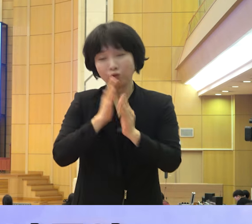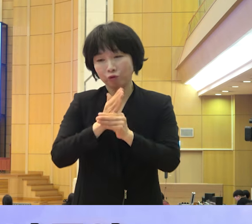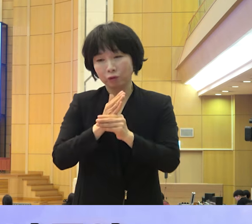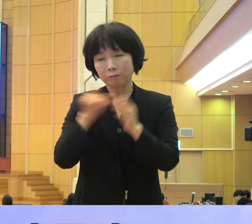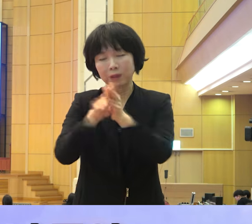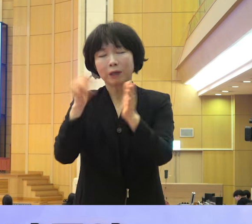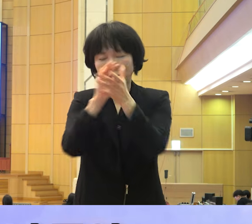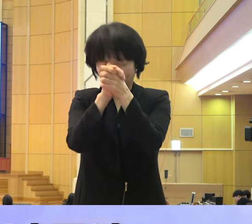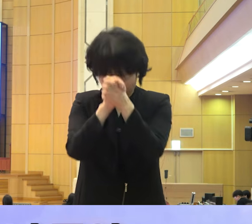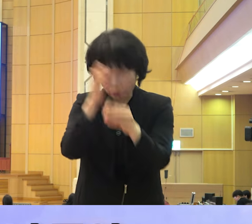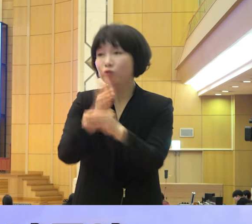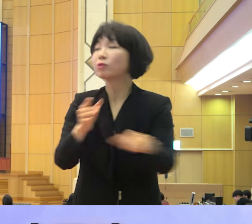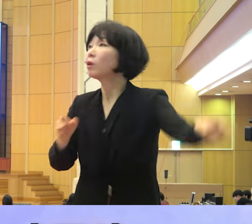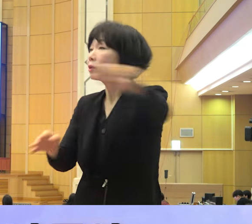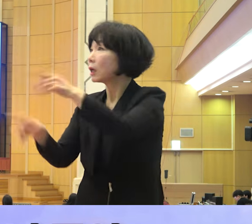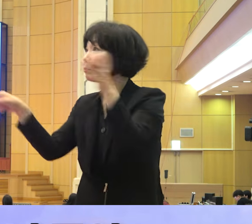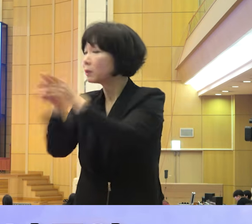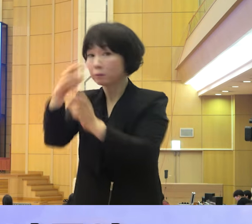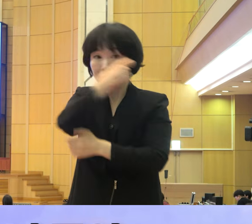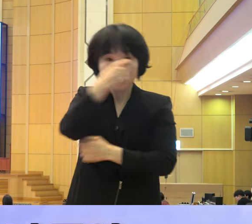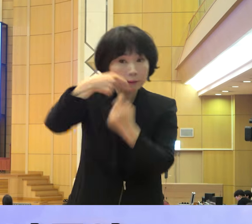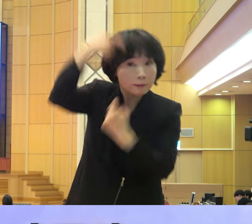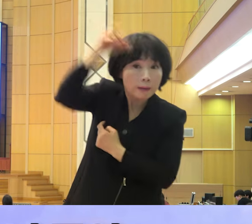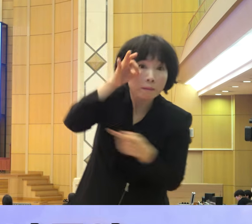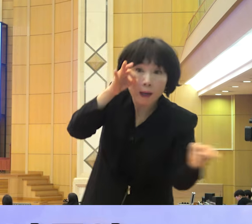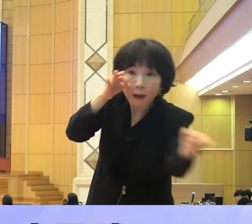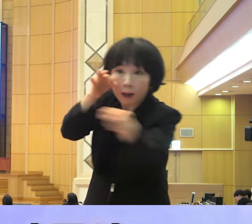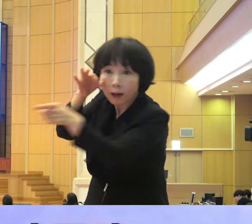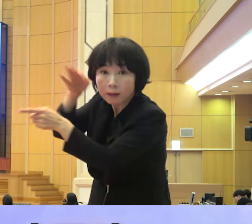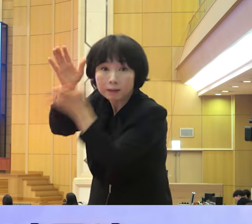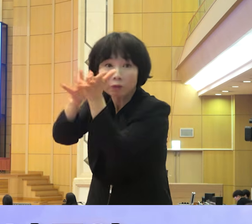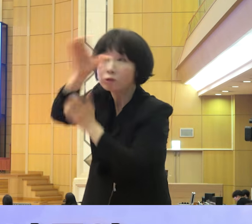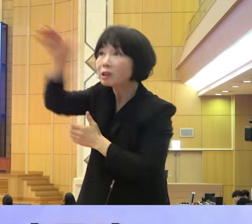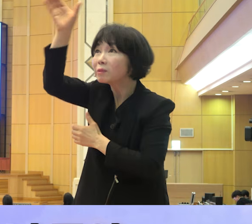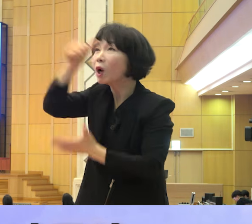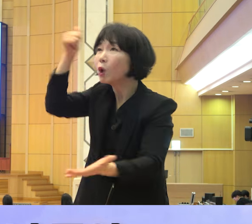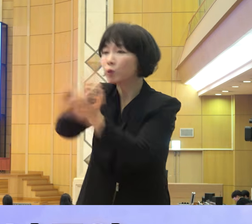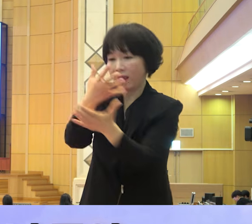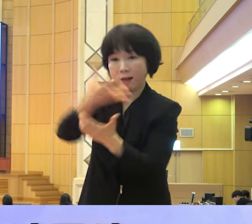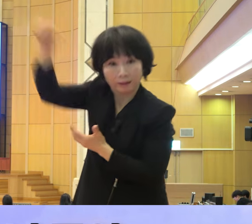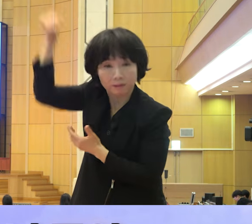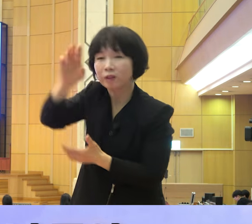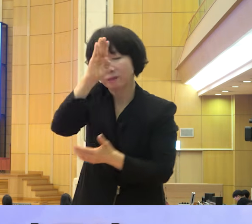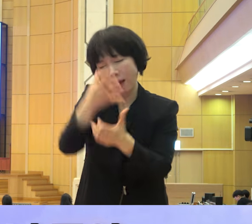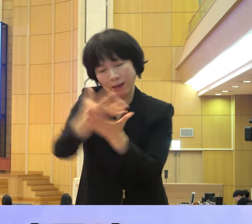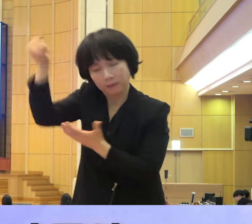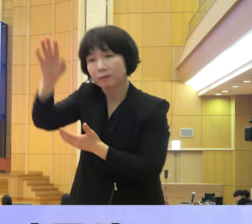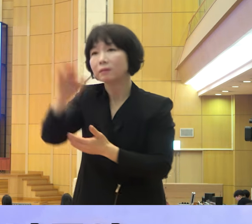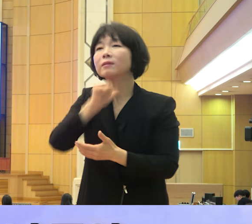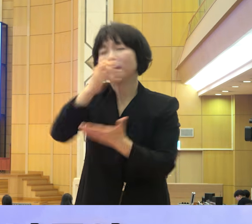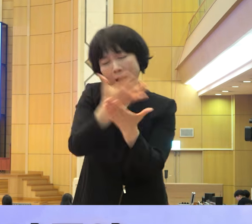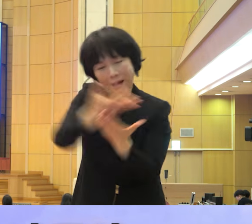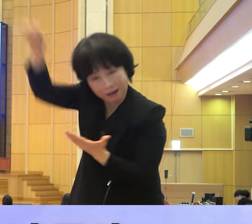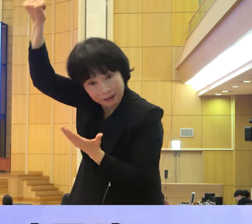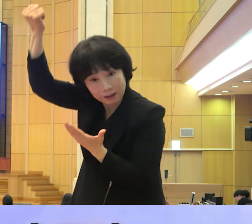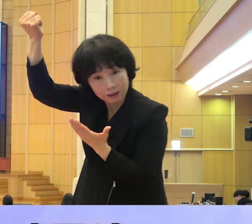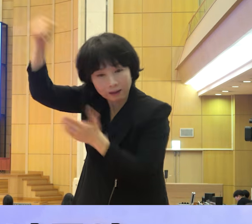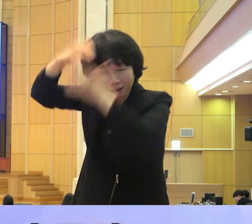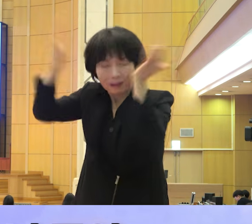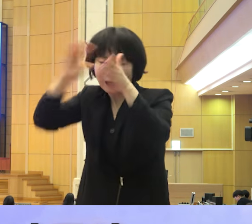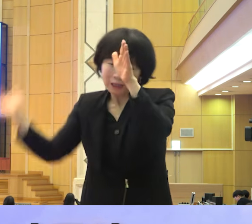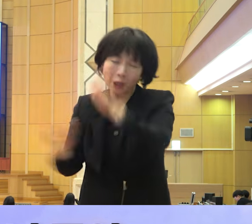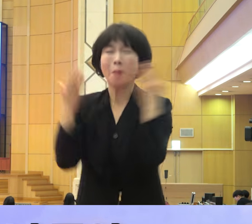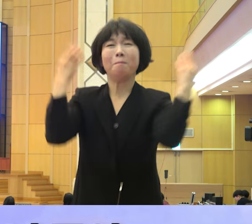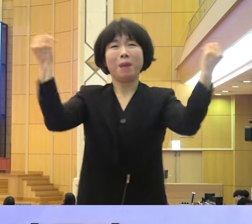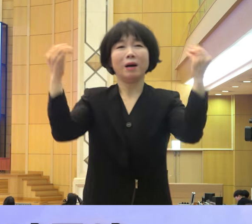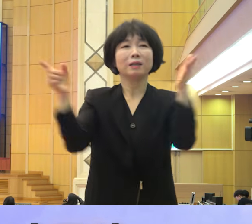손을 얹었습니다. 저들의 믿음을 보시옵시고, 주님이 십자가에서 죄짐과 질병의 짐, 가난의 짐 다 짊어지셨사오니 다